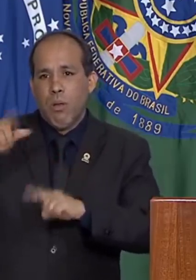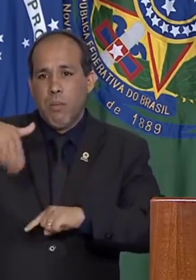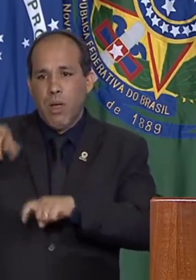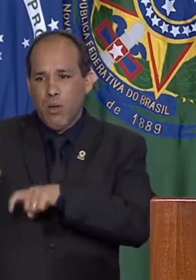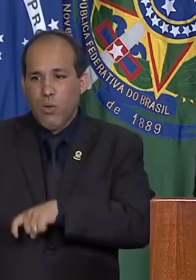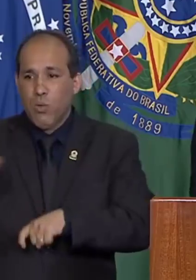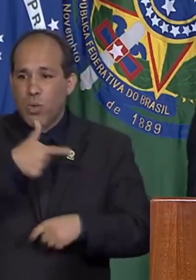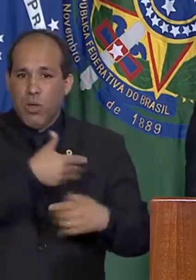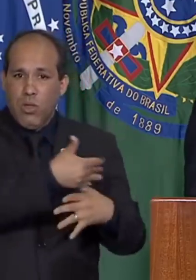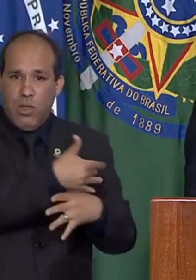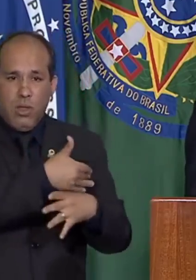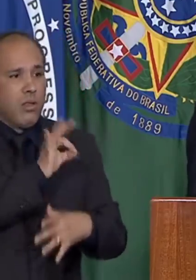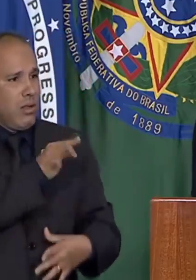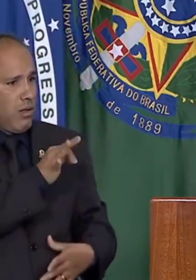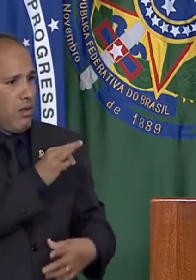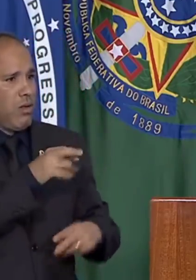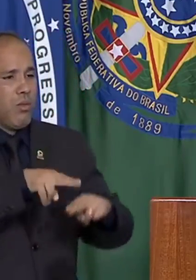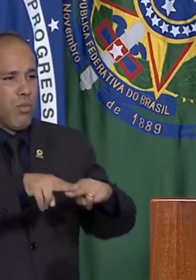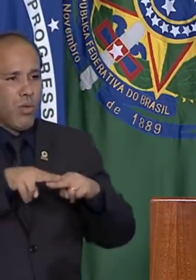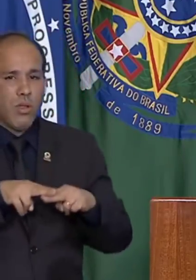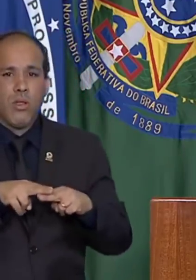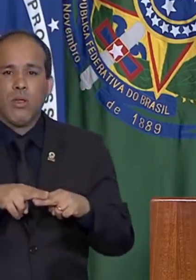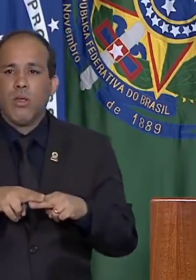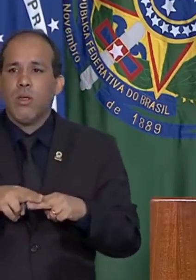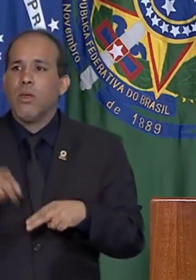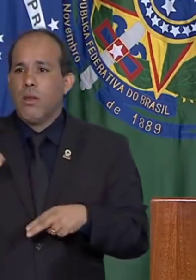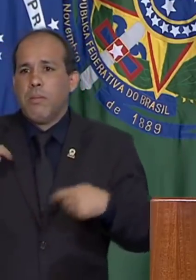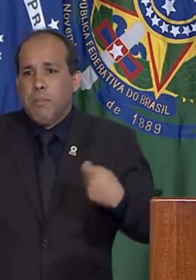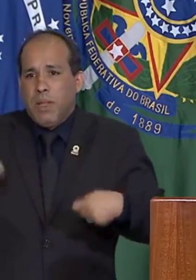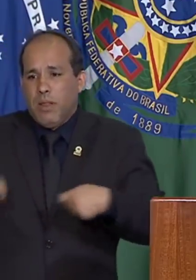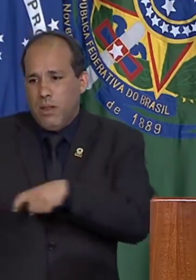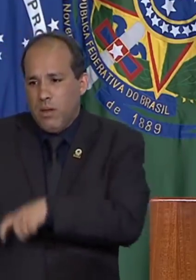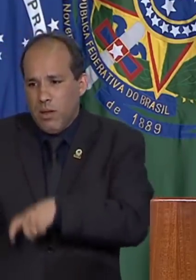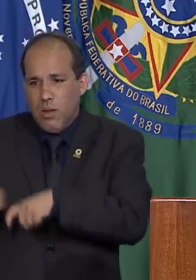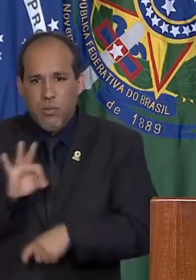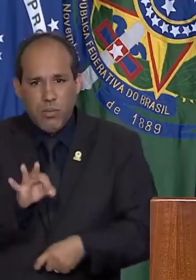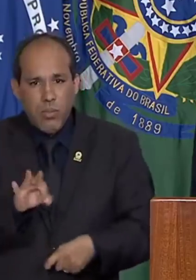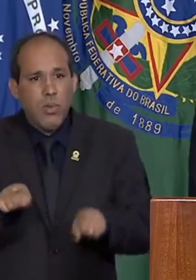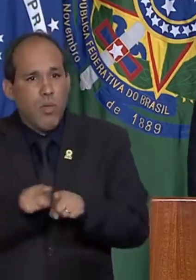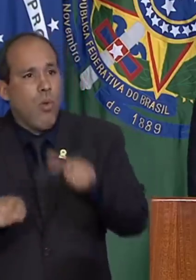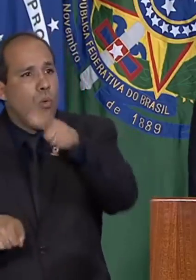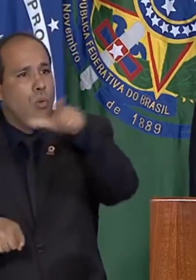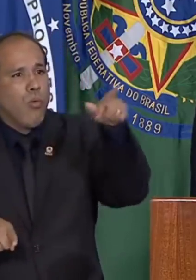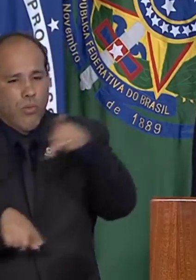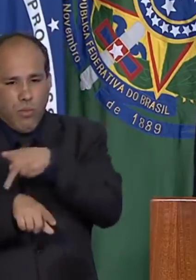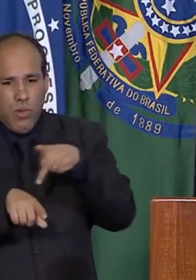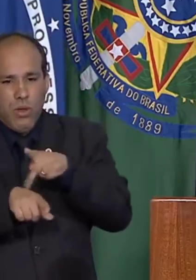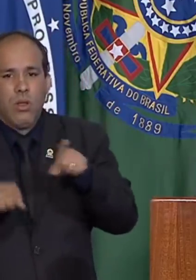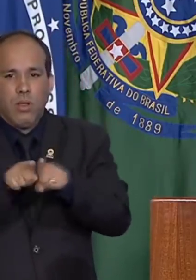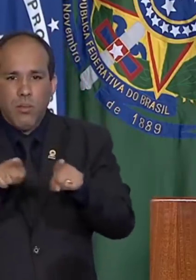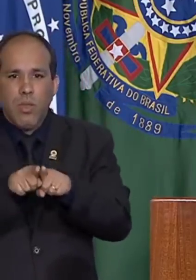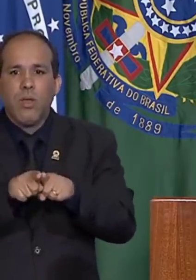que urbano. Em consequência, cada vez mais precisamos do campo. Outros países, cada vez